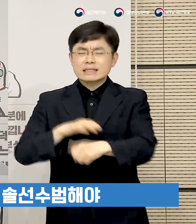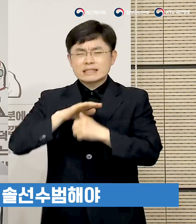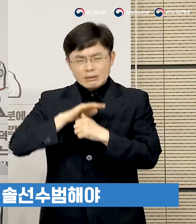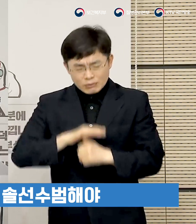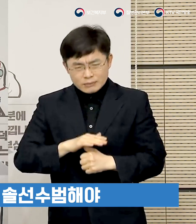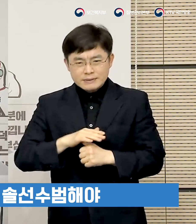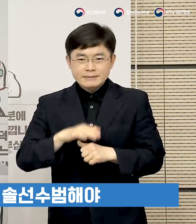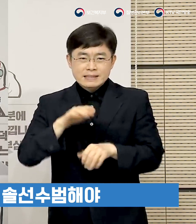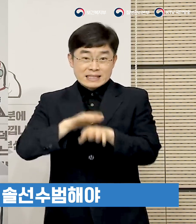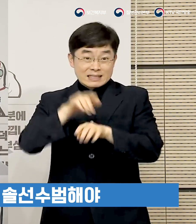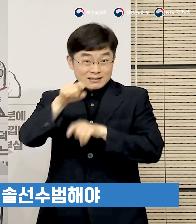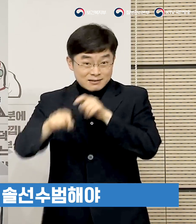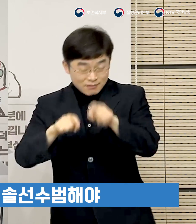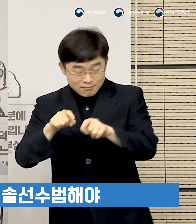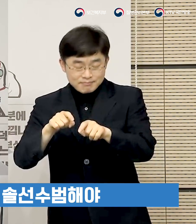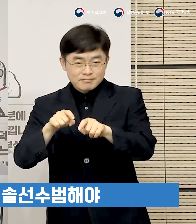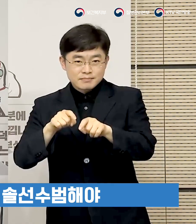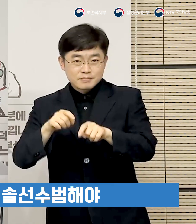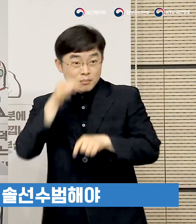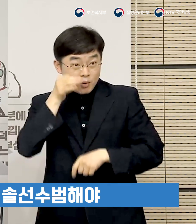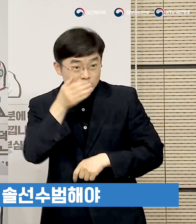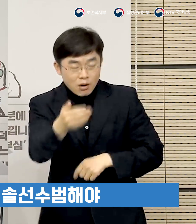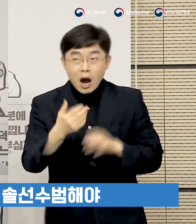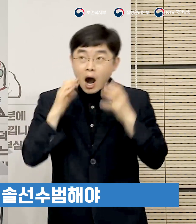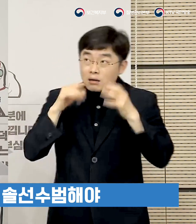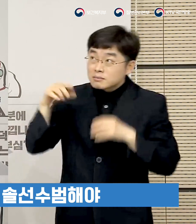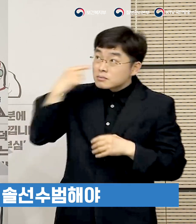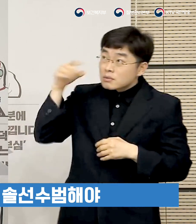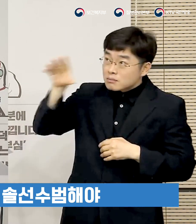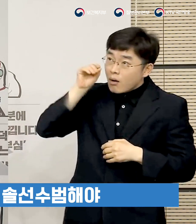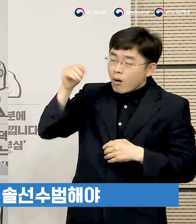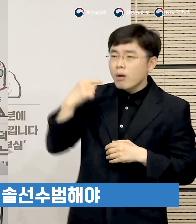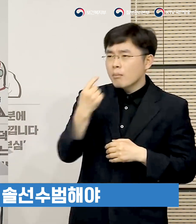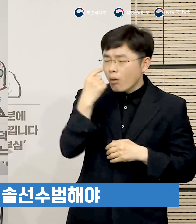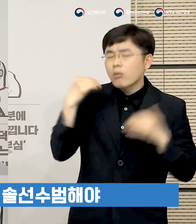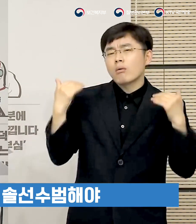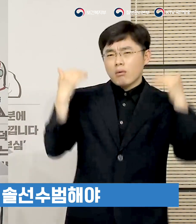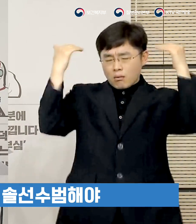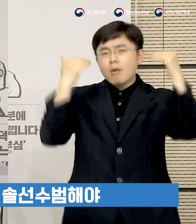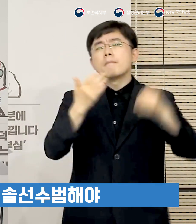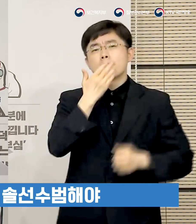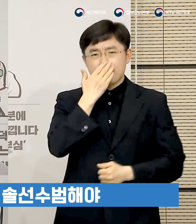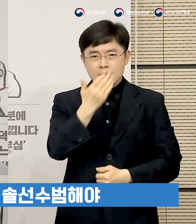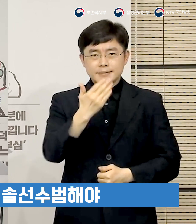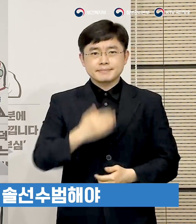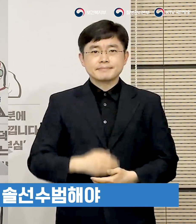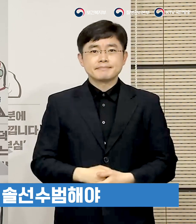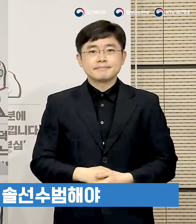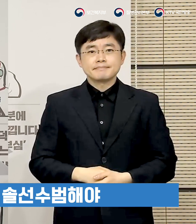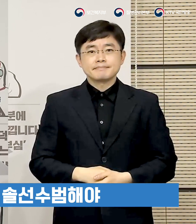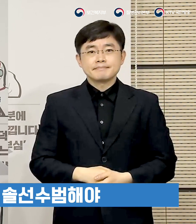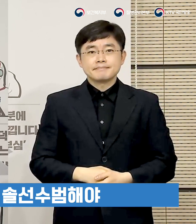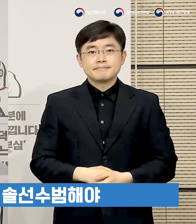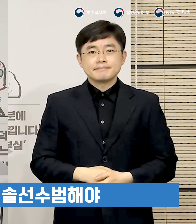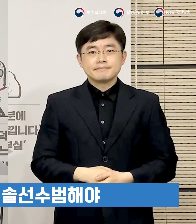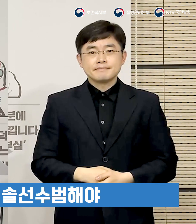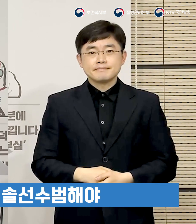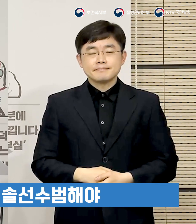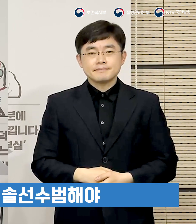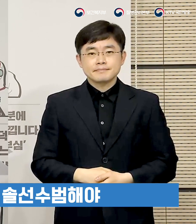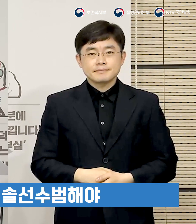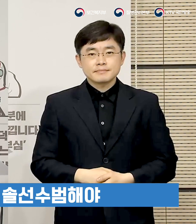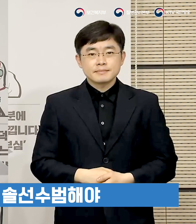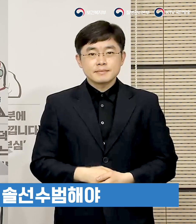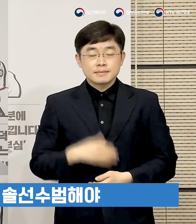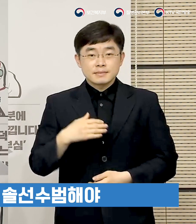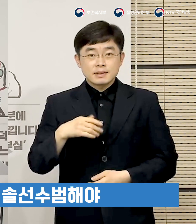수칙을 준수하는 것을 행동으로 보여주는 것이 우리 아이들에게는 더 큰 울림과 깨달음으로 다가올 것입니다. 각자가